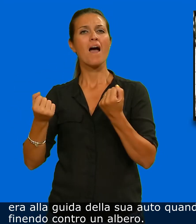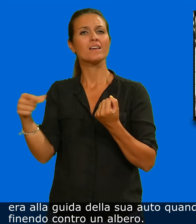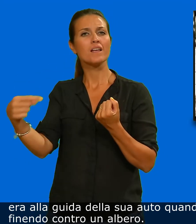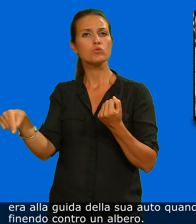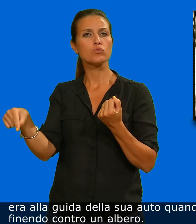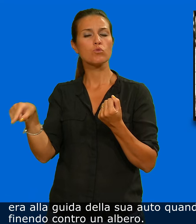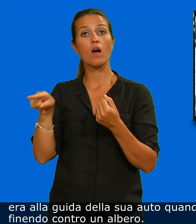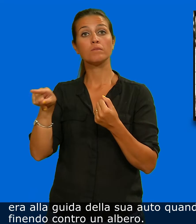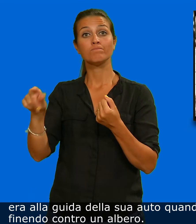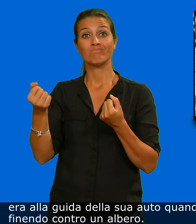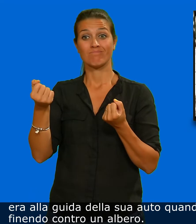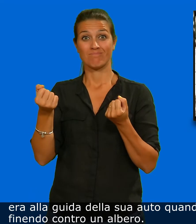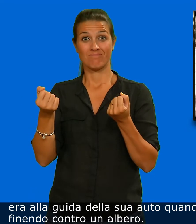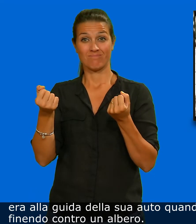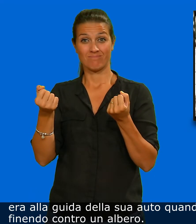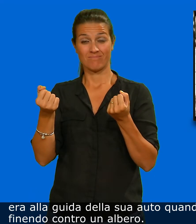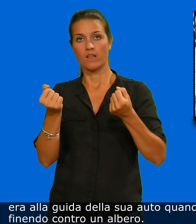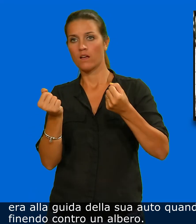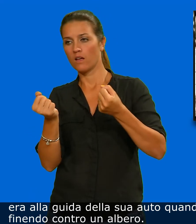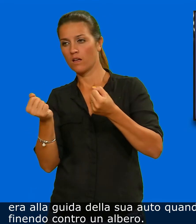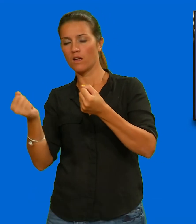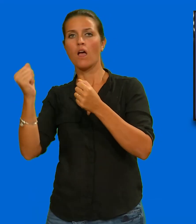uscito fuori strada finendo contro un albero